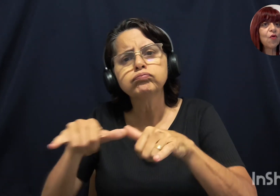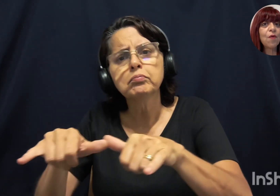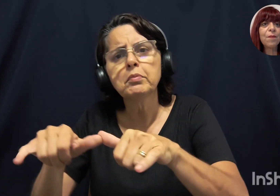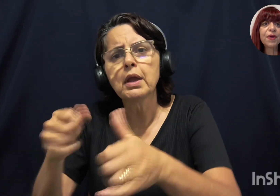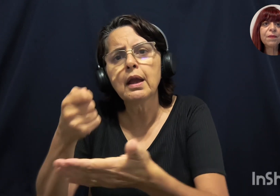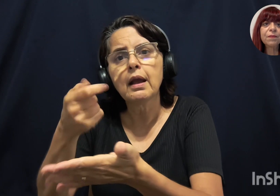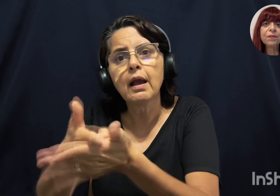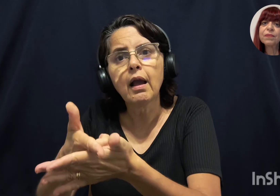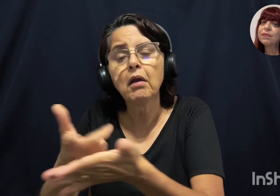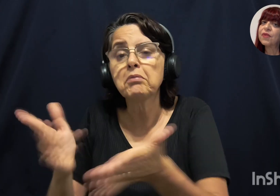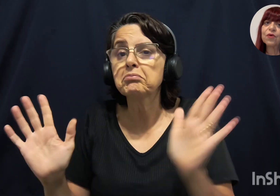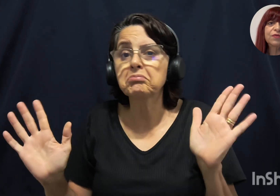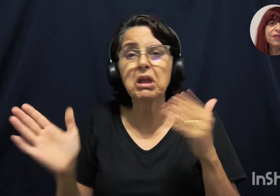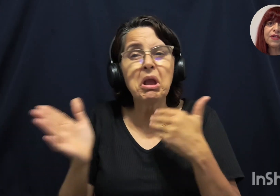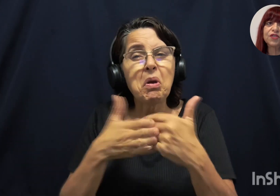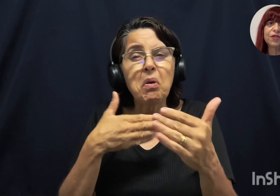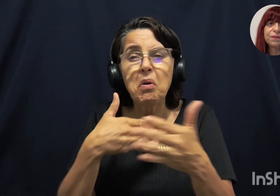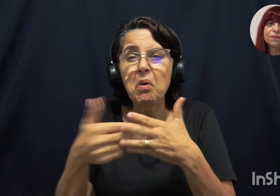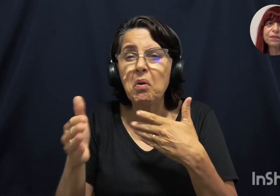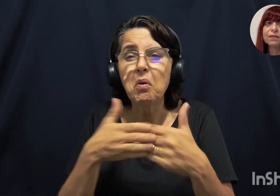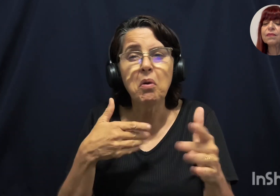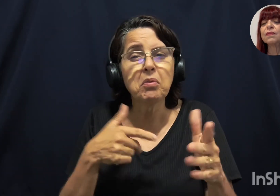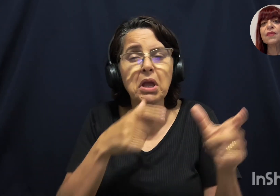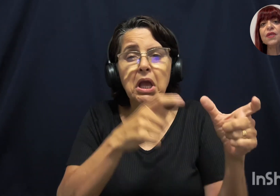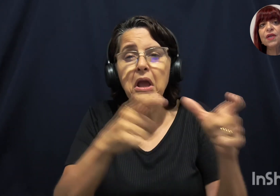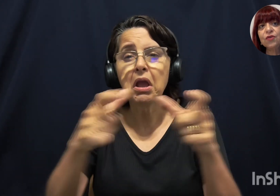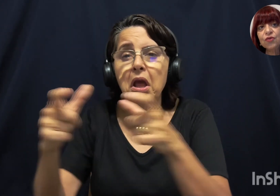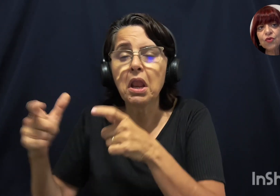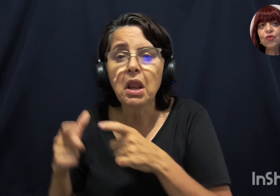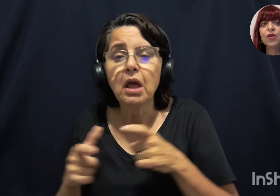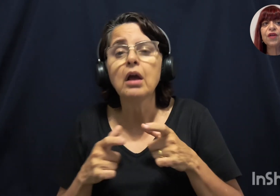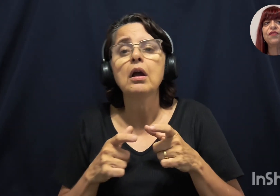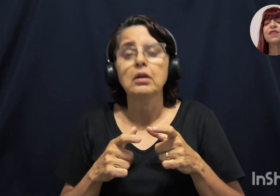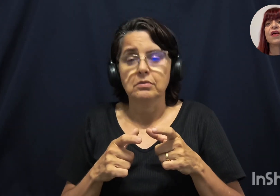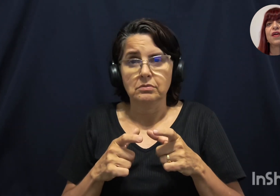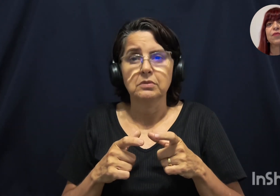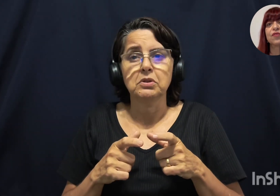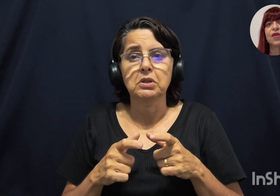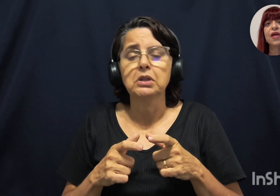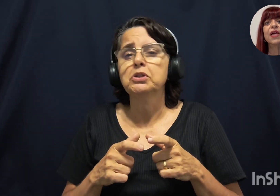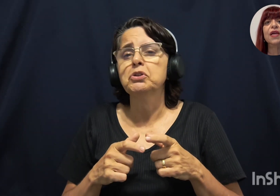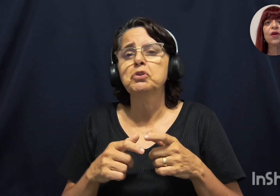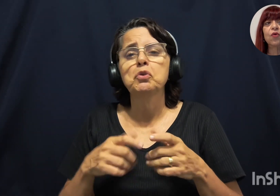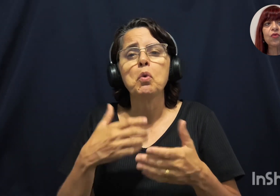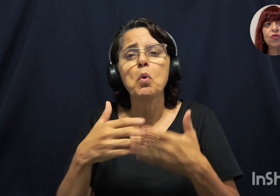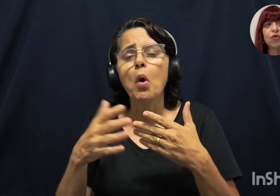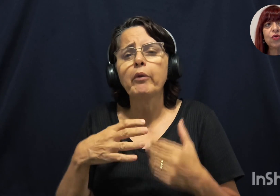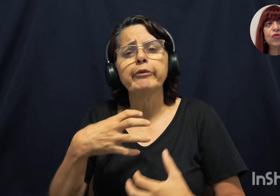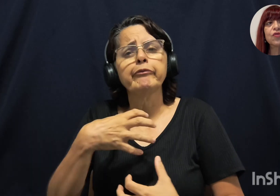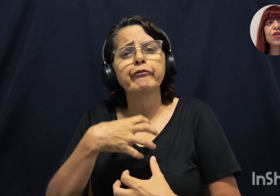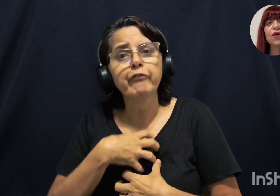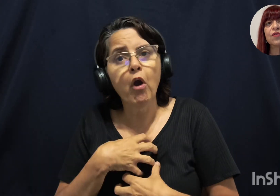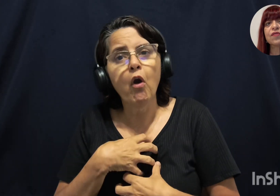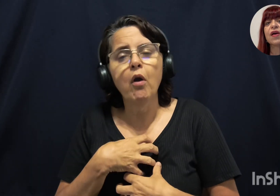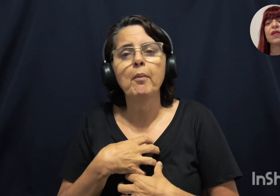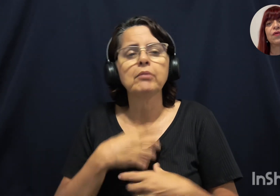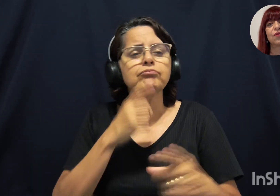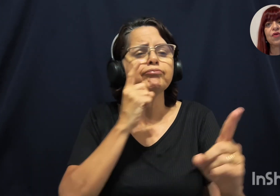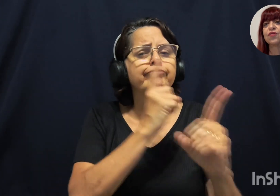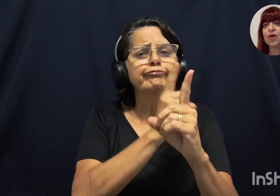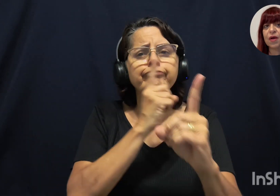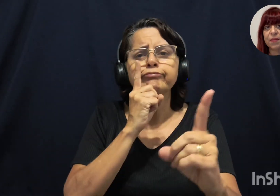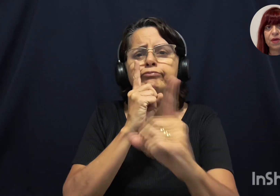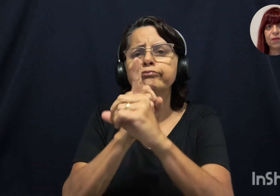fazermos compra, ou seja, em tudo o que fizermos e com todos que